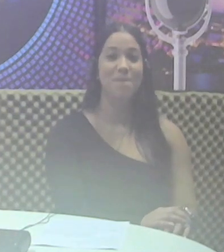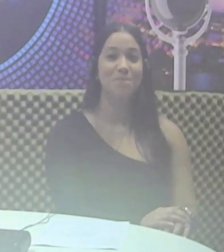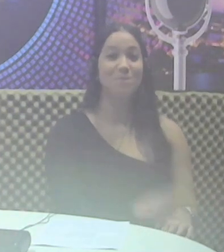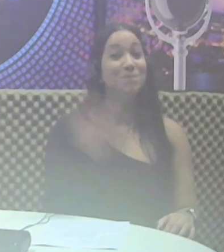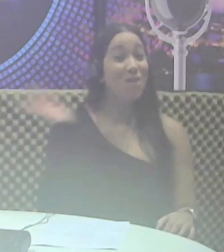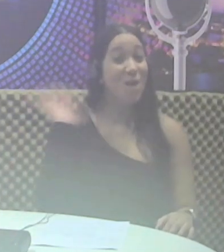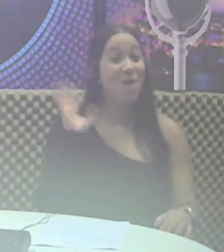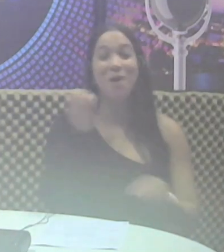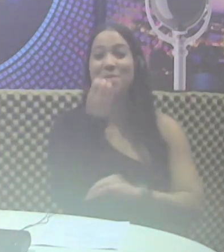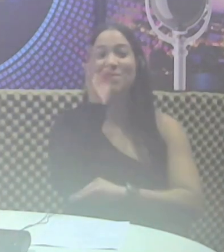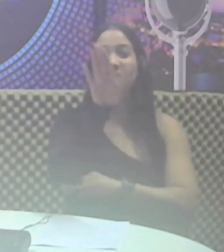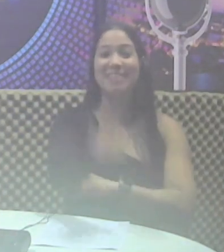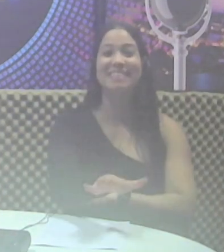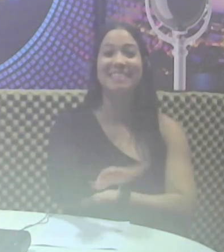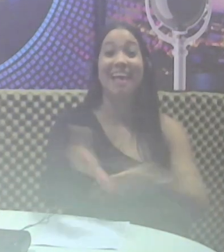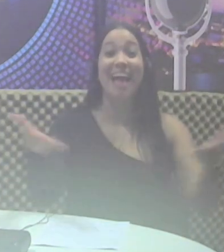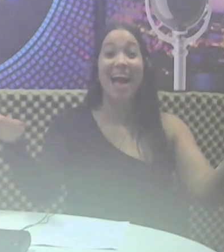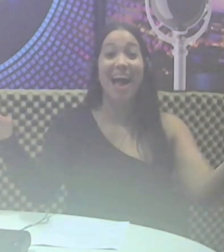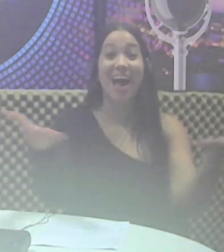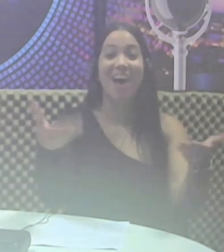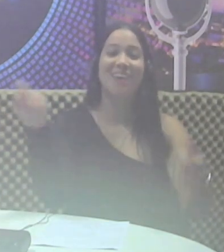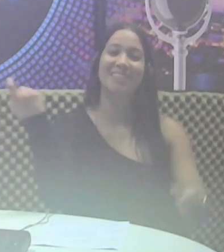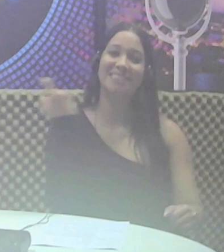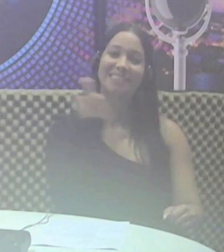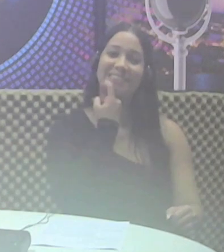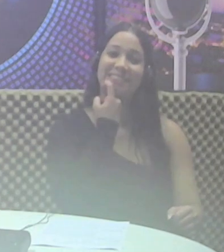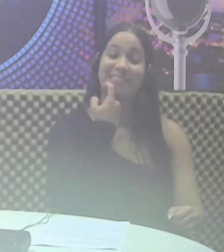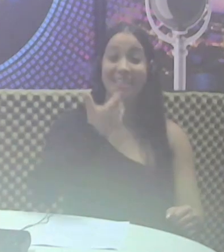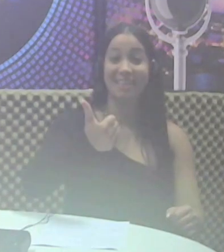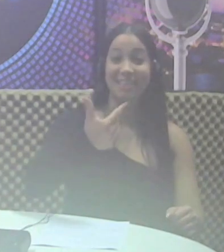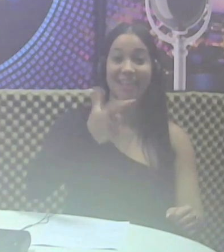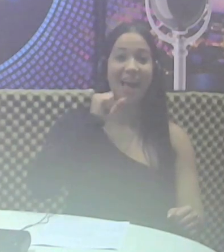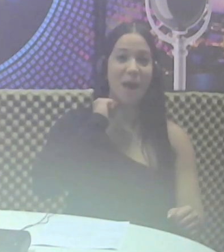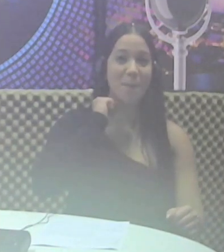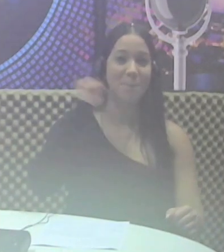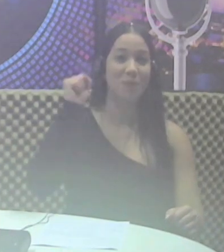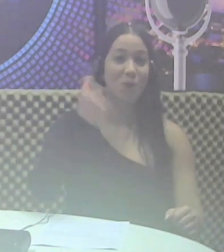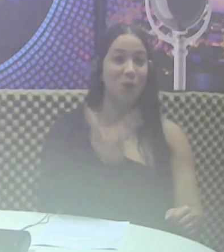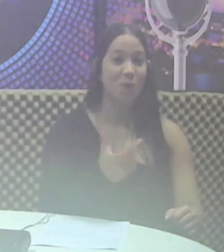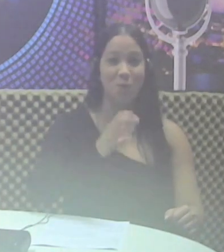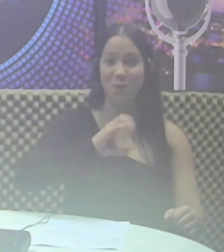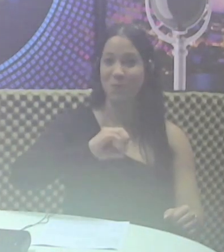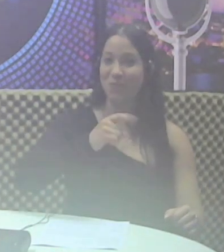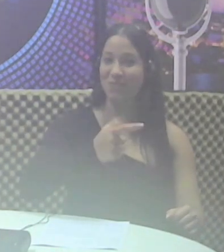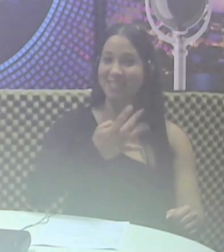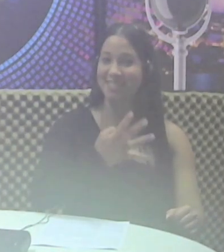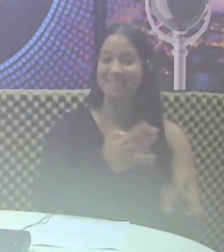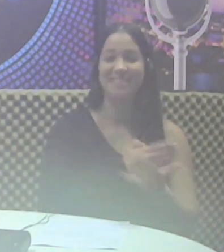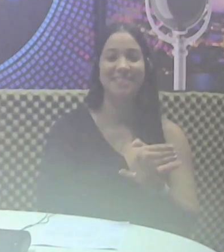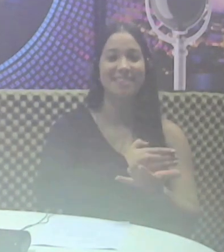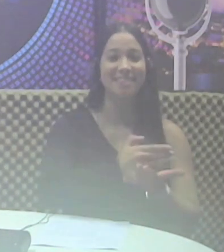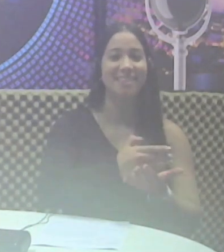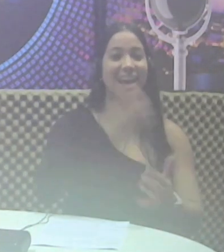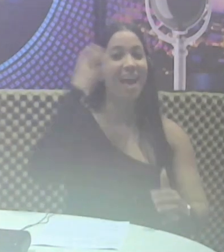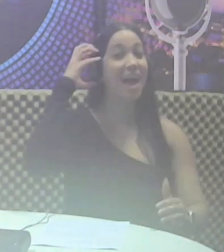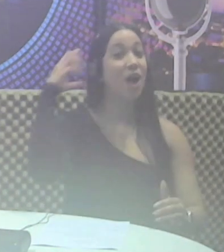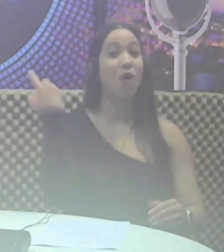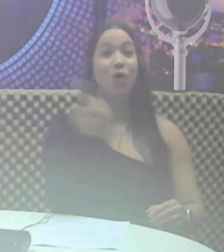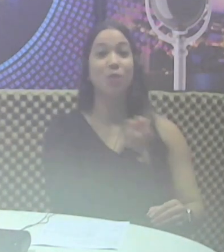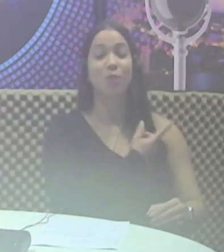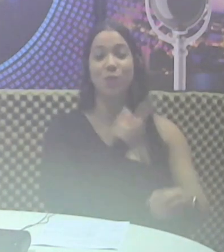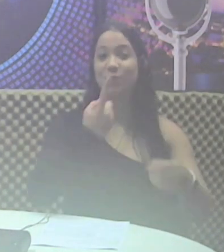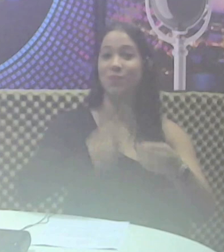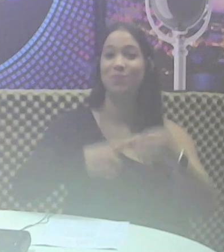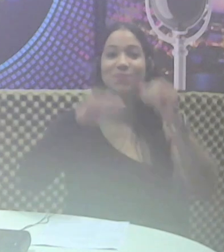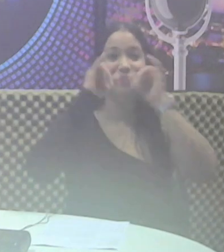Olá, boa tarde. Hoje é sexta-feira, dia 12 de abril de 2024. Está no ar a Rádio Nossa Cidade